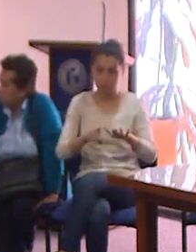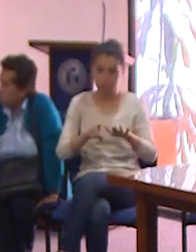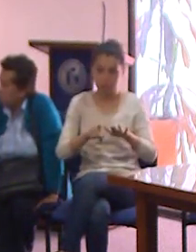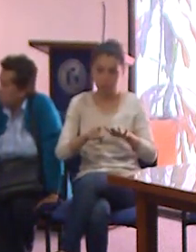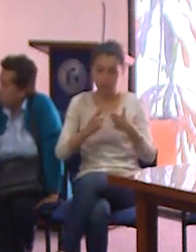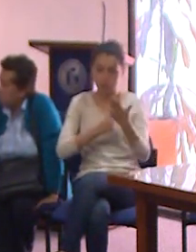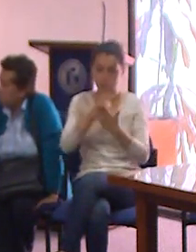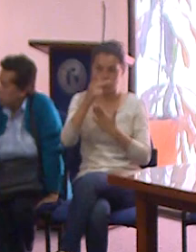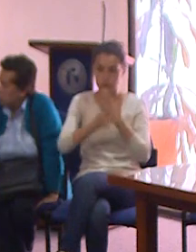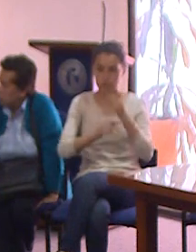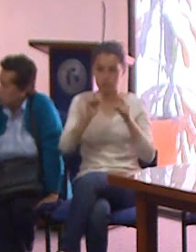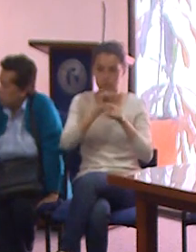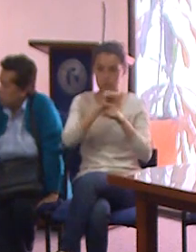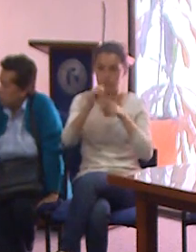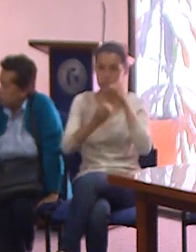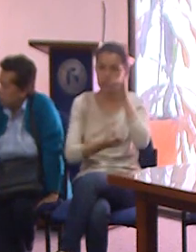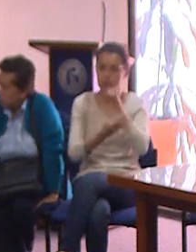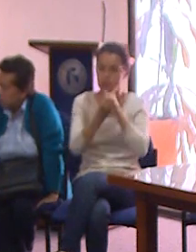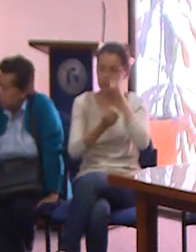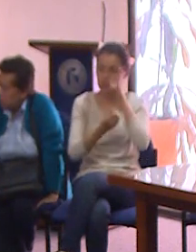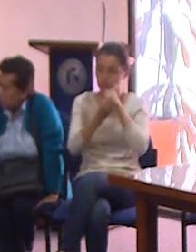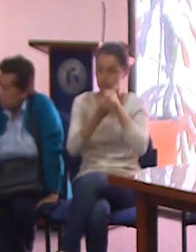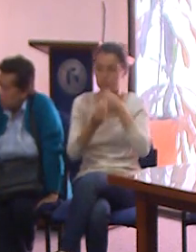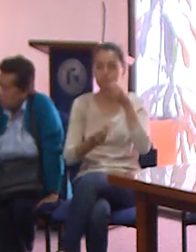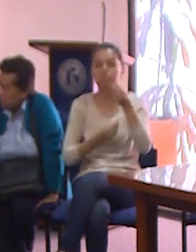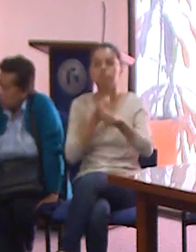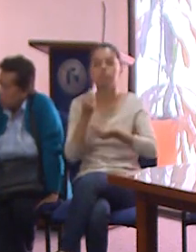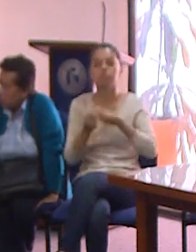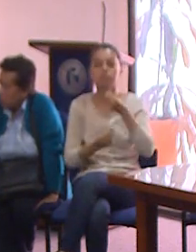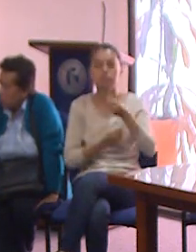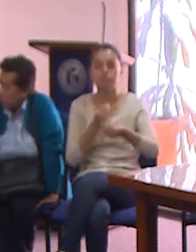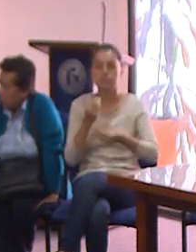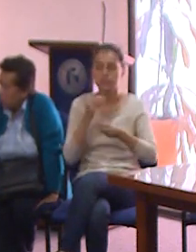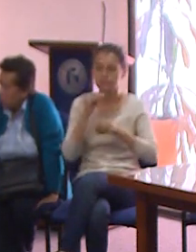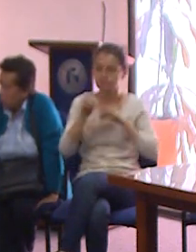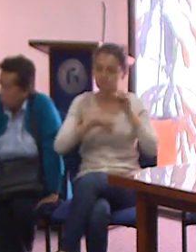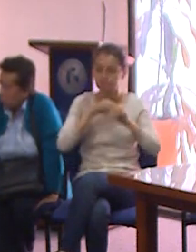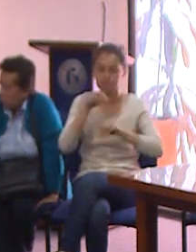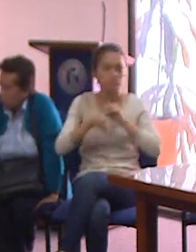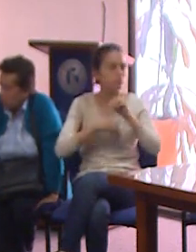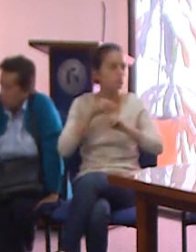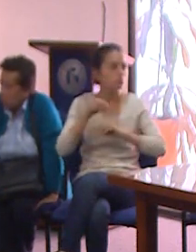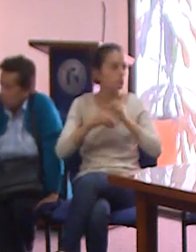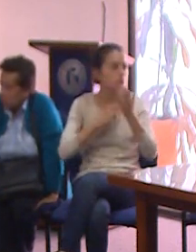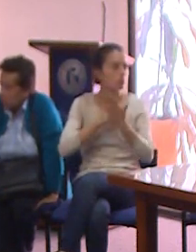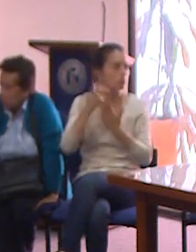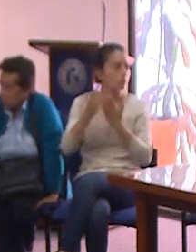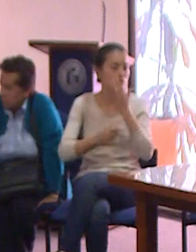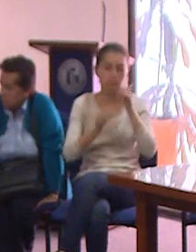práctica pedagógica que uno está realizando, se puede